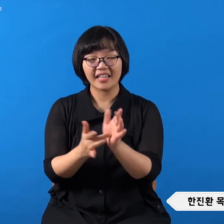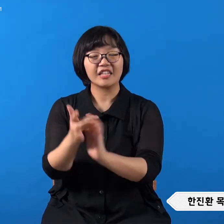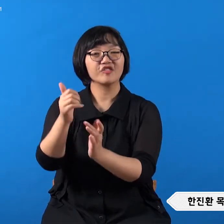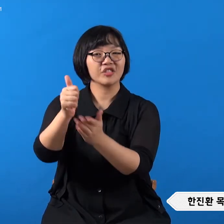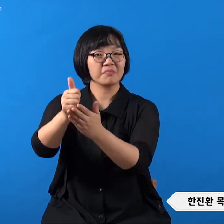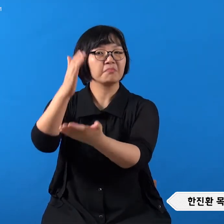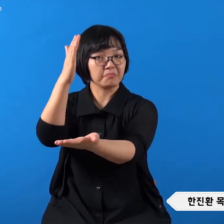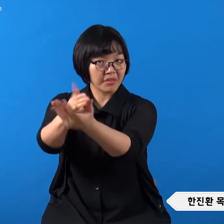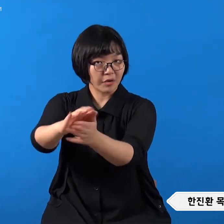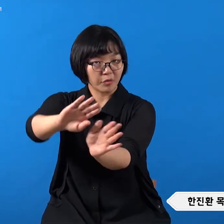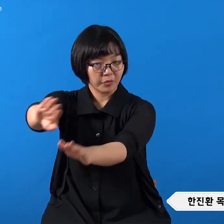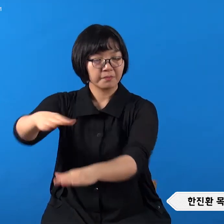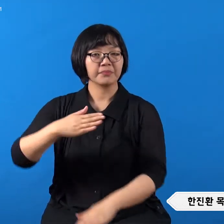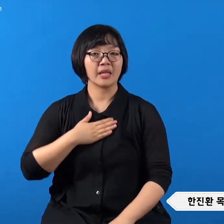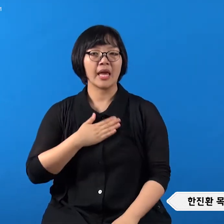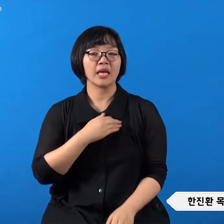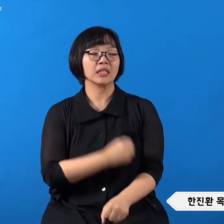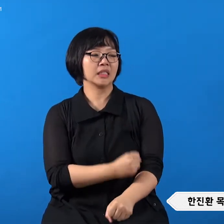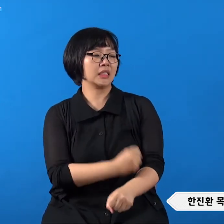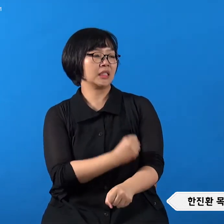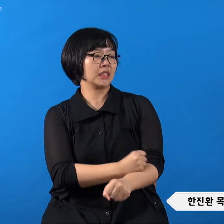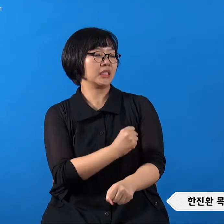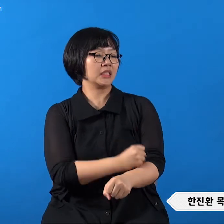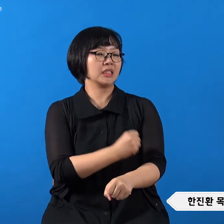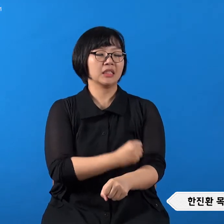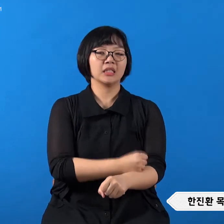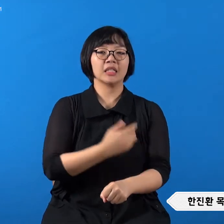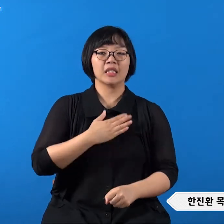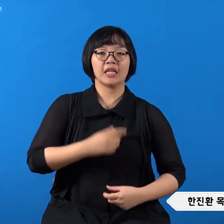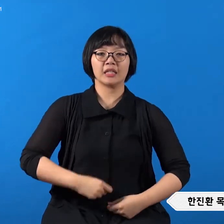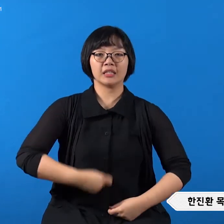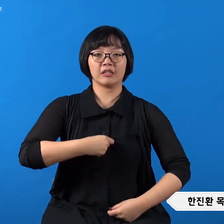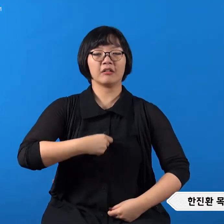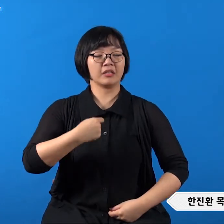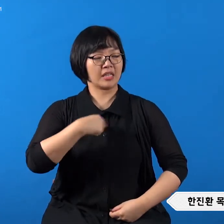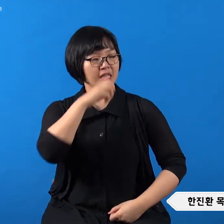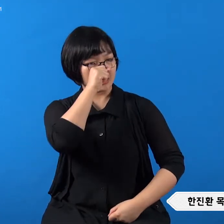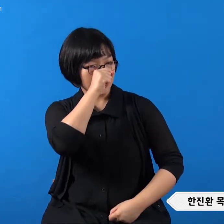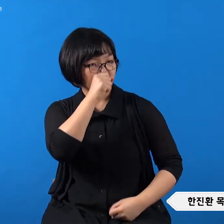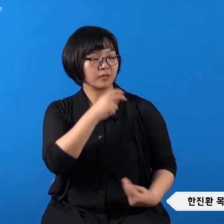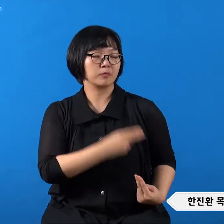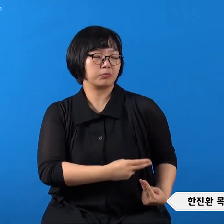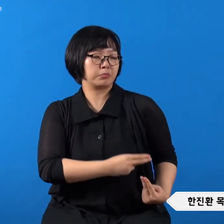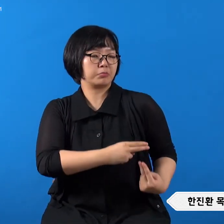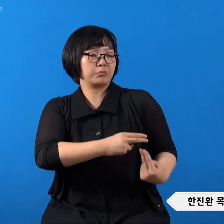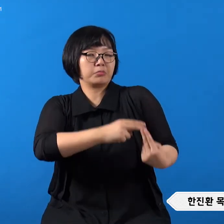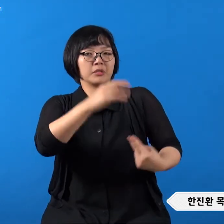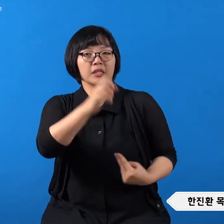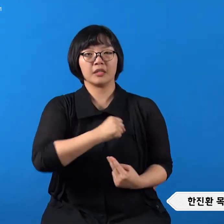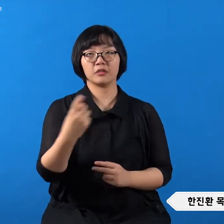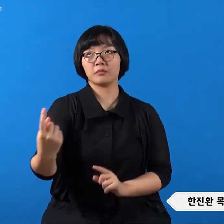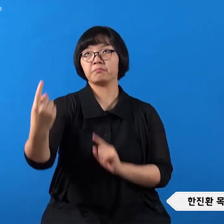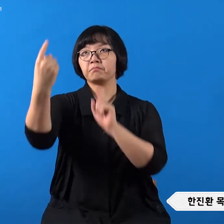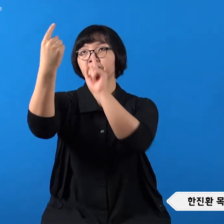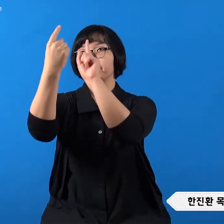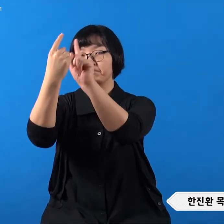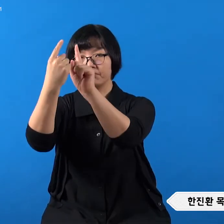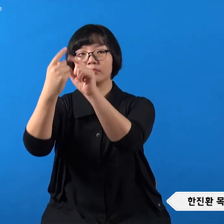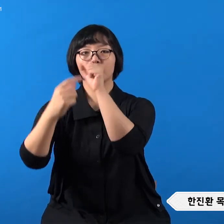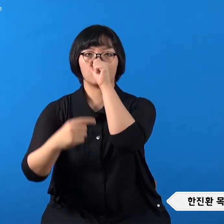자기의, 인간적인 자기의 의로서 하나님께 나아가려는 사람들이 있습니다. 갈라디아 교인들이